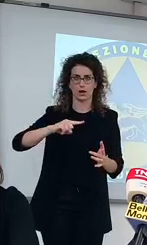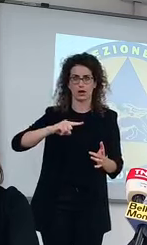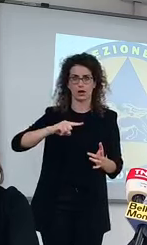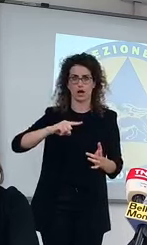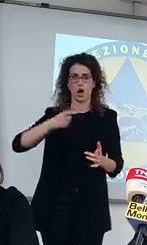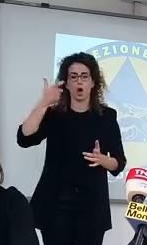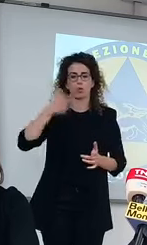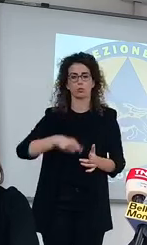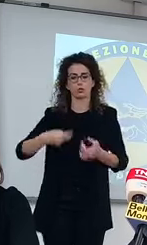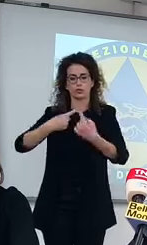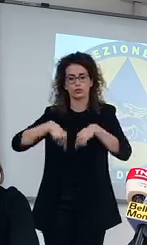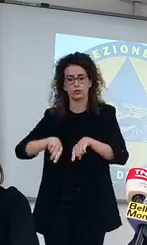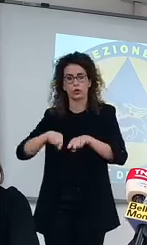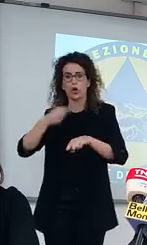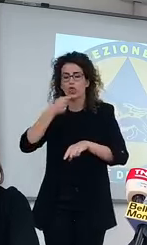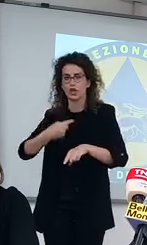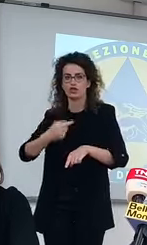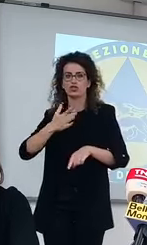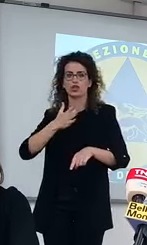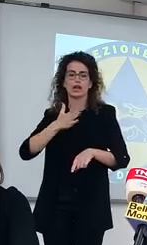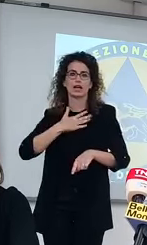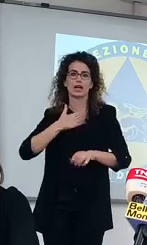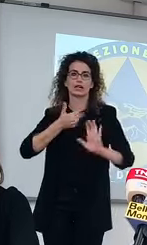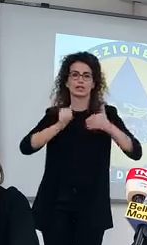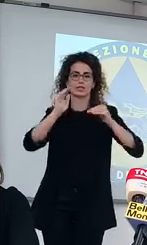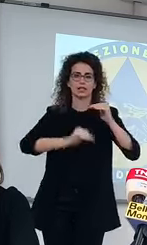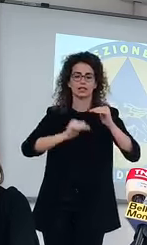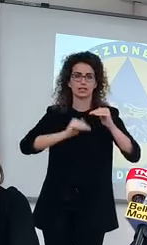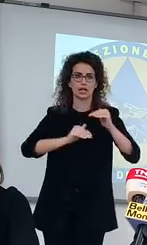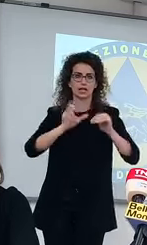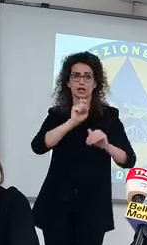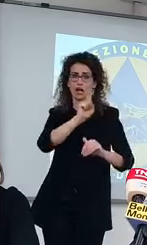che non si fa più sotto i 60 il richiamo con AstraZeneca.